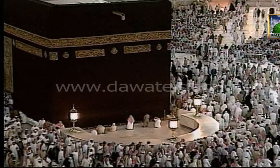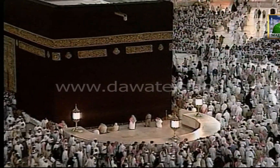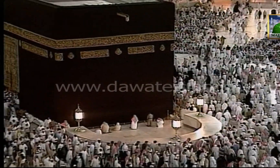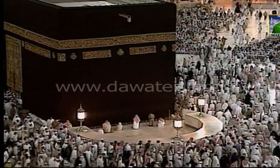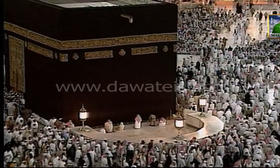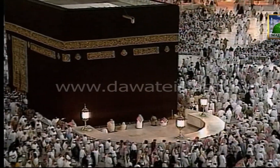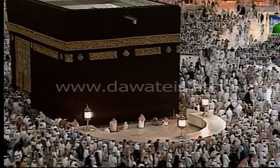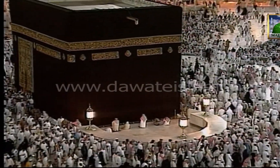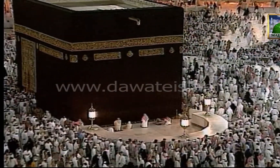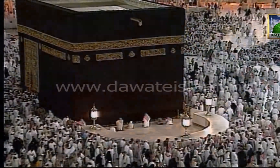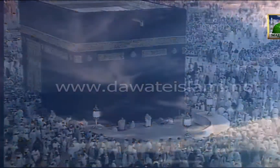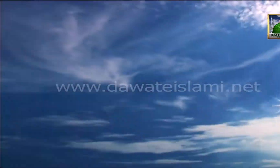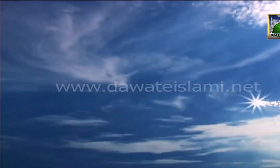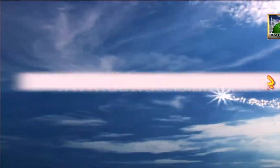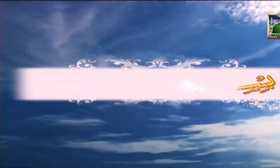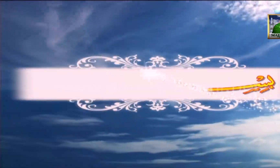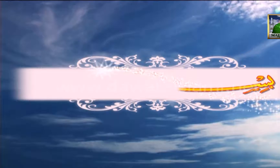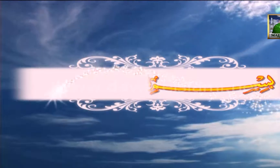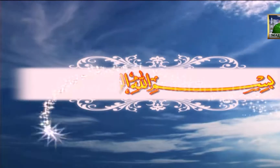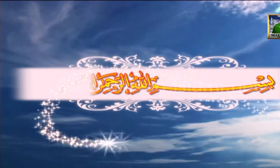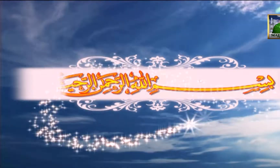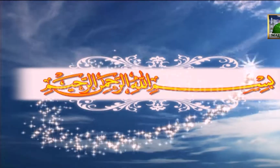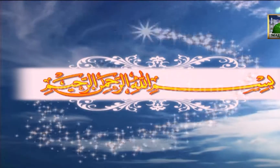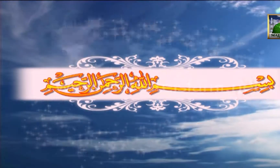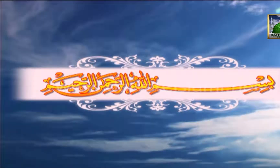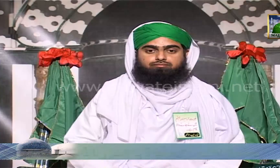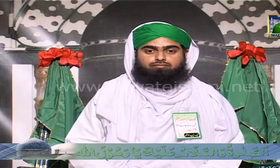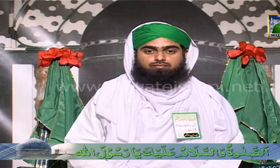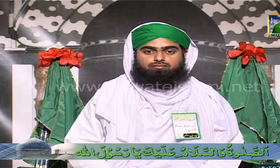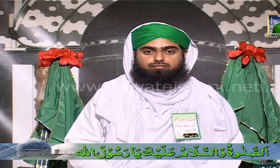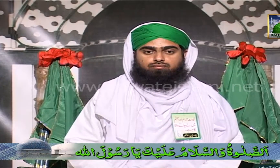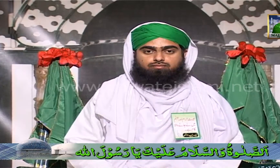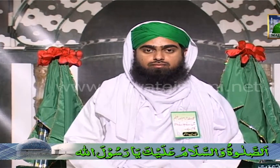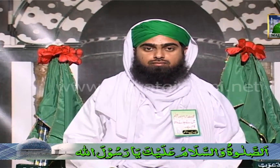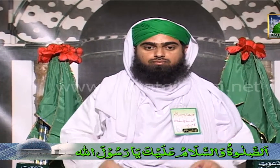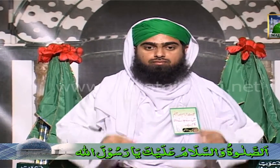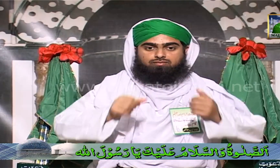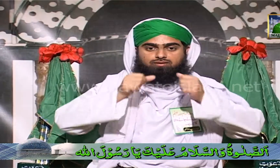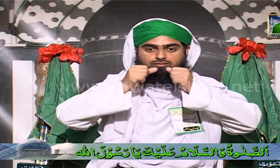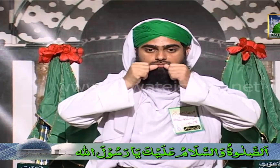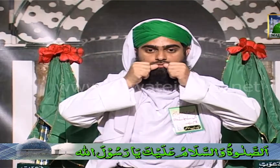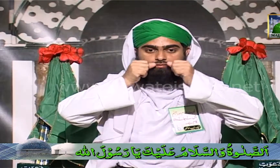من الشيطان الرجيم بسم الله الرحمن الرحيم الصلاة والسلام عليك يا رسول